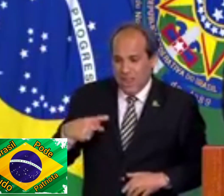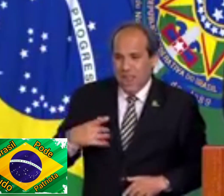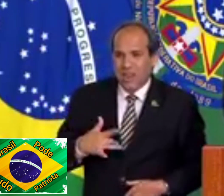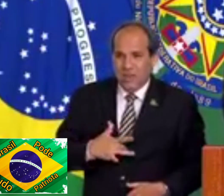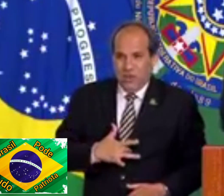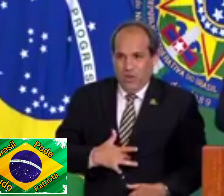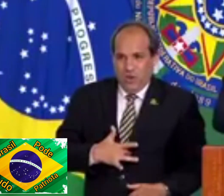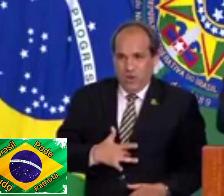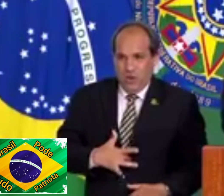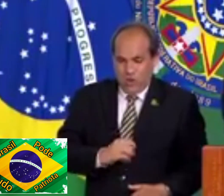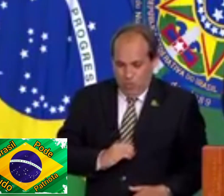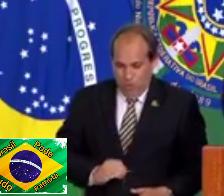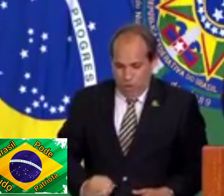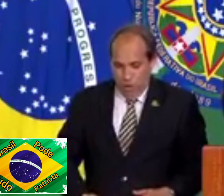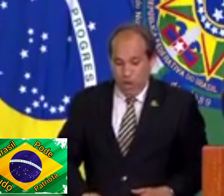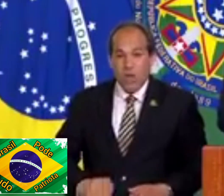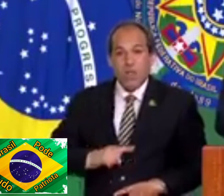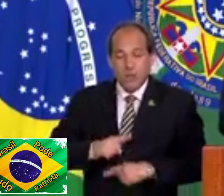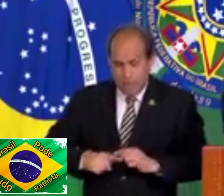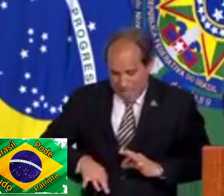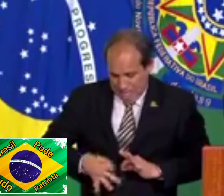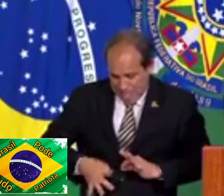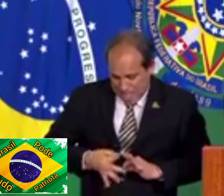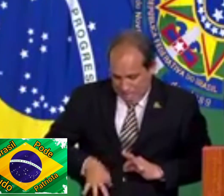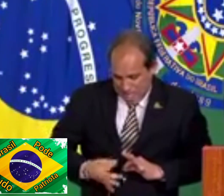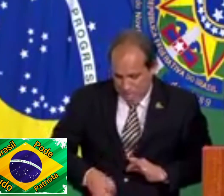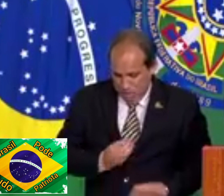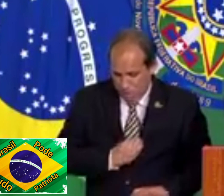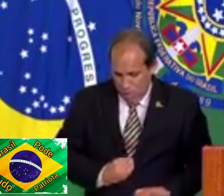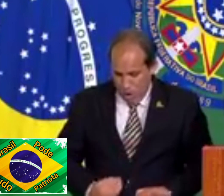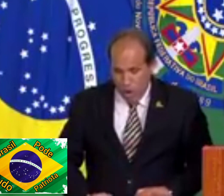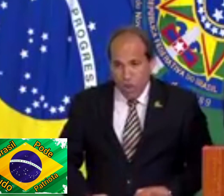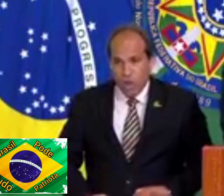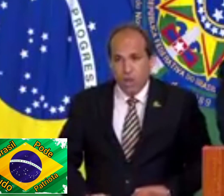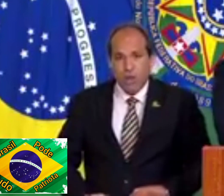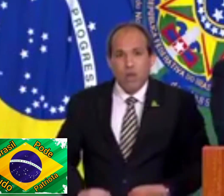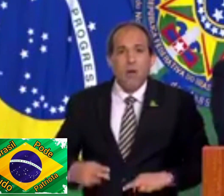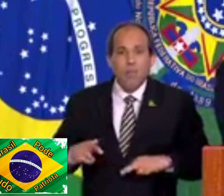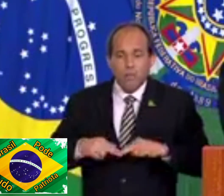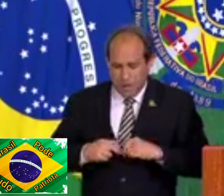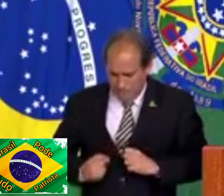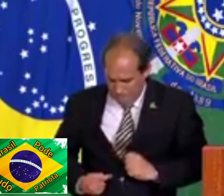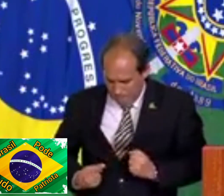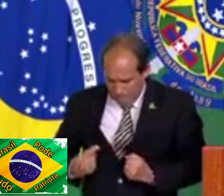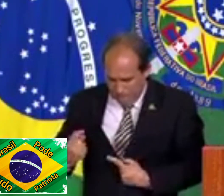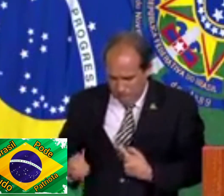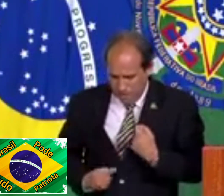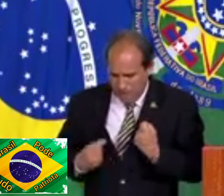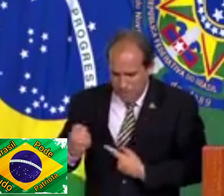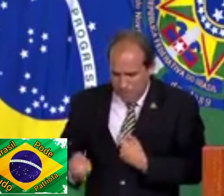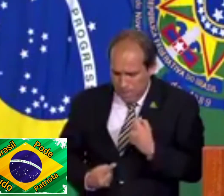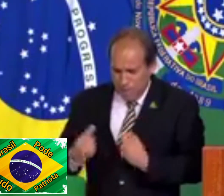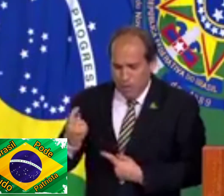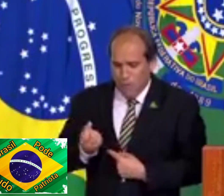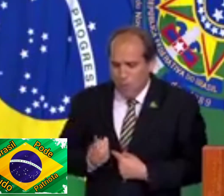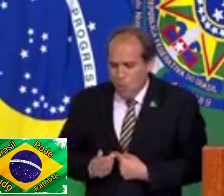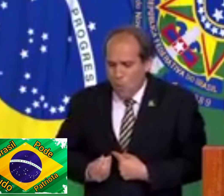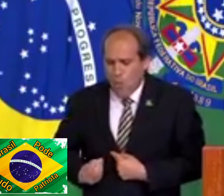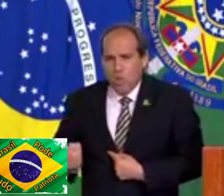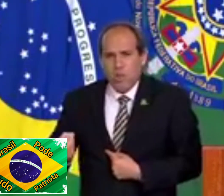continuando o trabalho de remendar o intestino, dada as várias perfurações. Mas